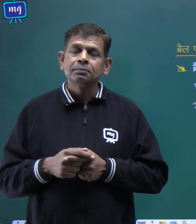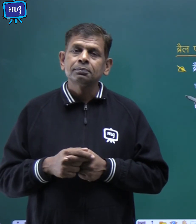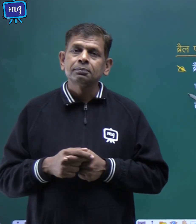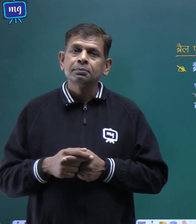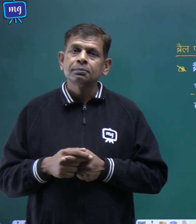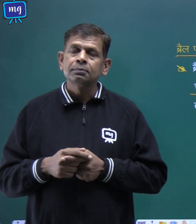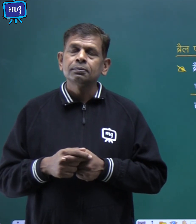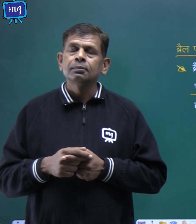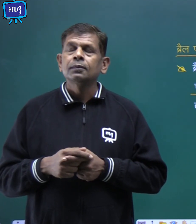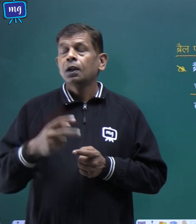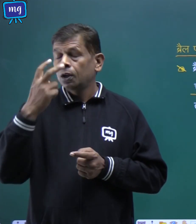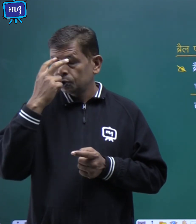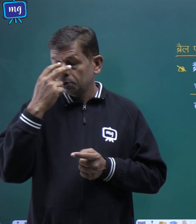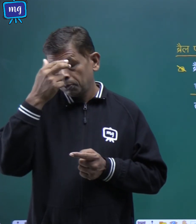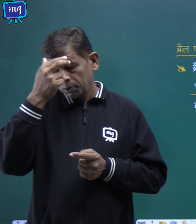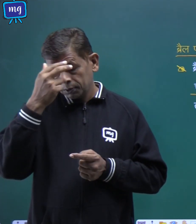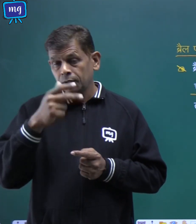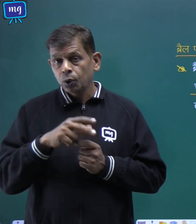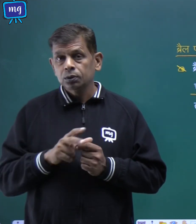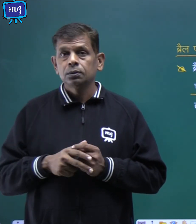चाक्षुष विकृति युक्त